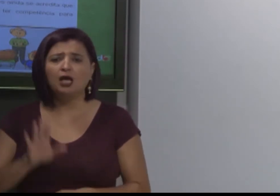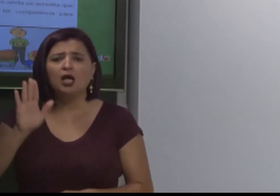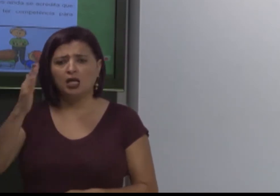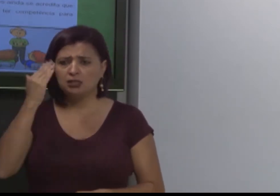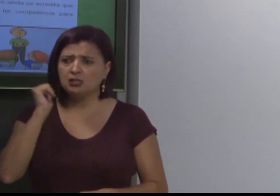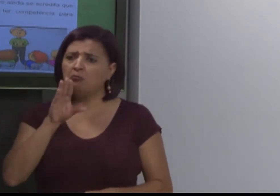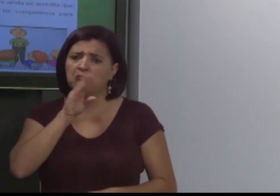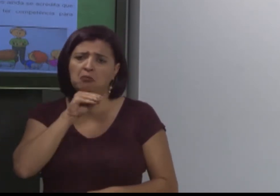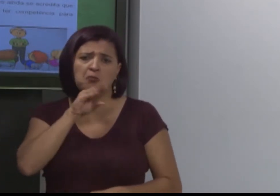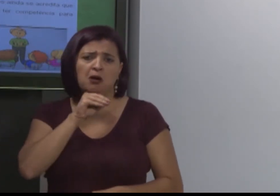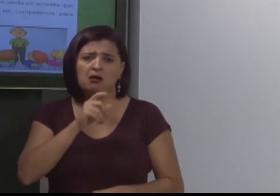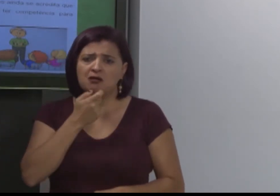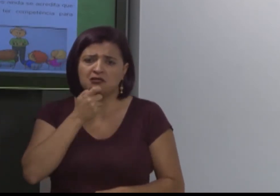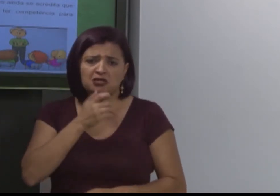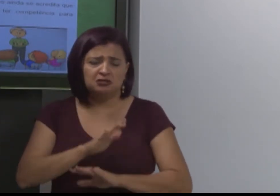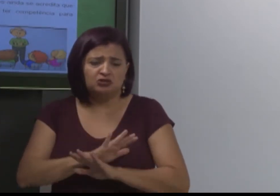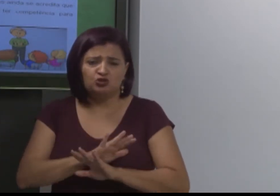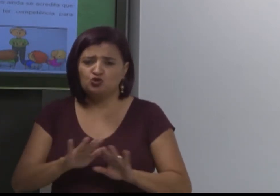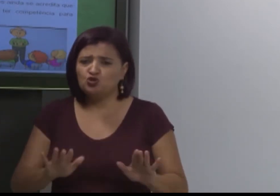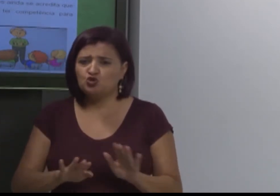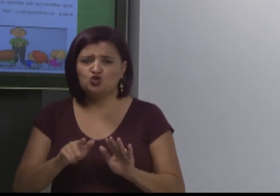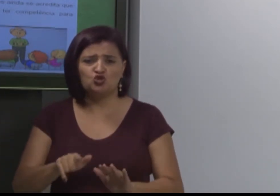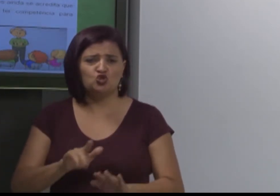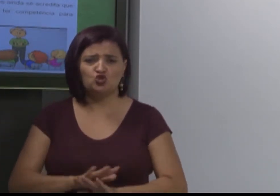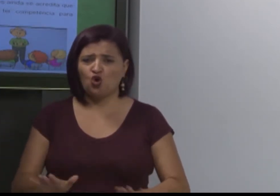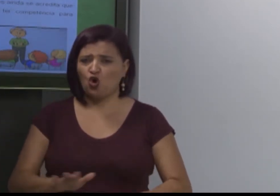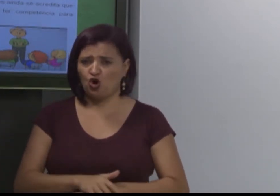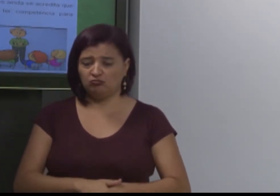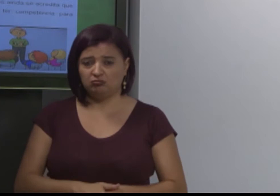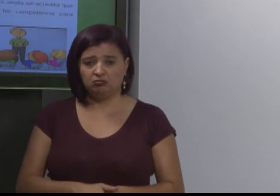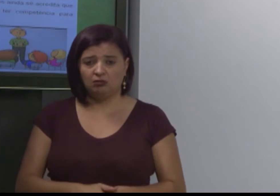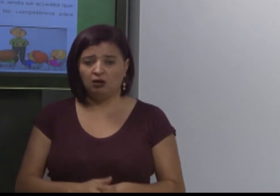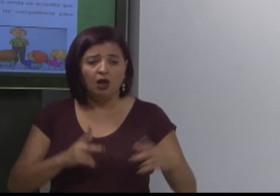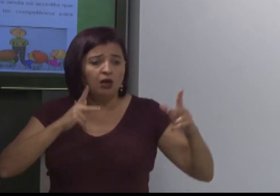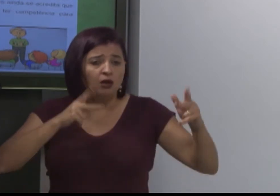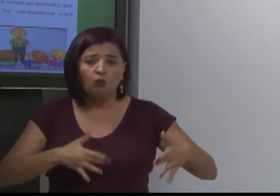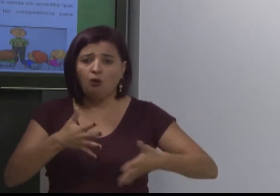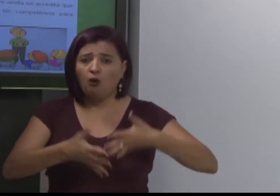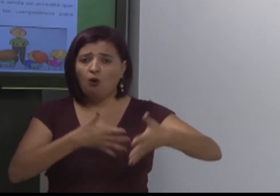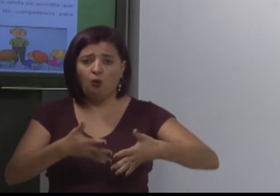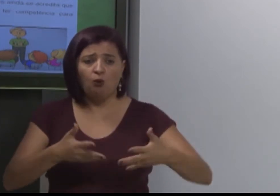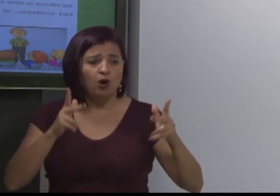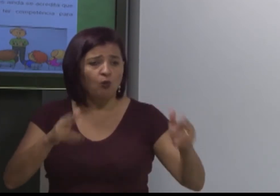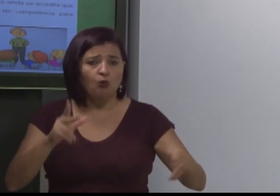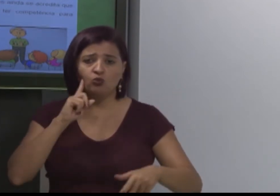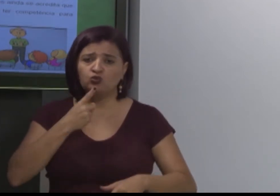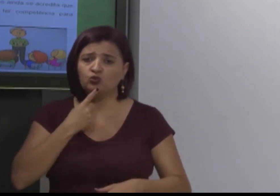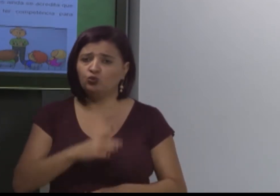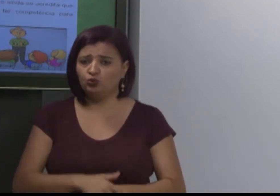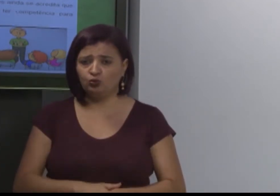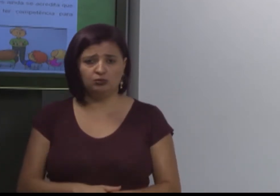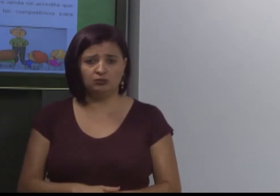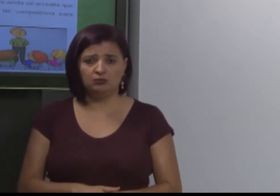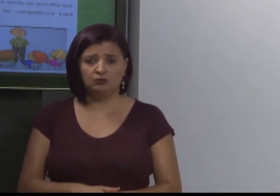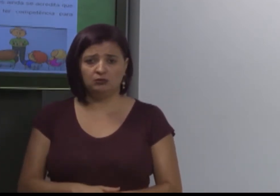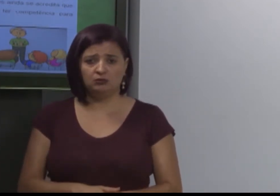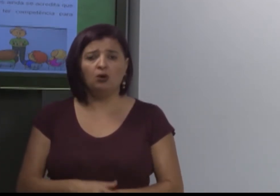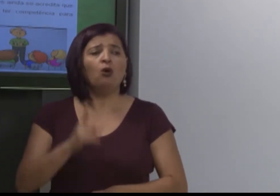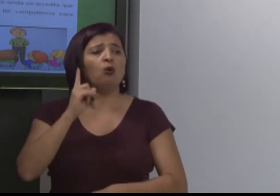profundamente? Não. Ele utiliza para a conversação somente. Assim como o surdo utilizando a